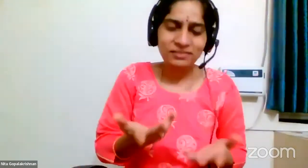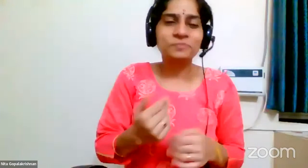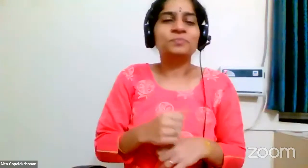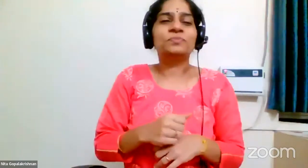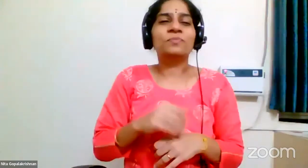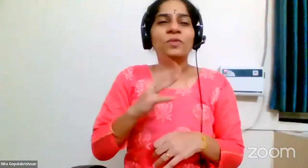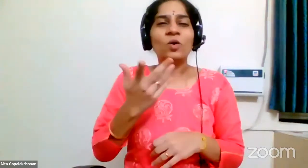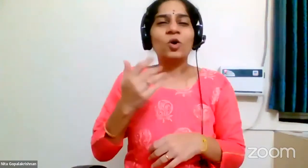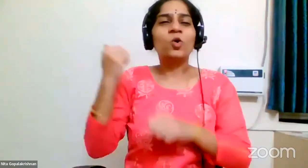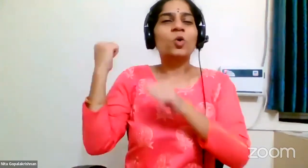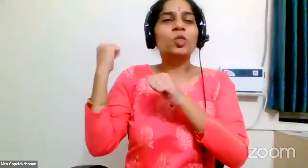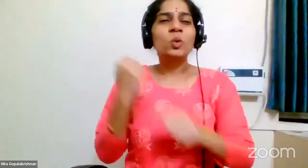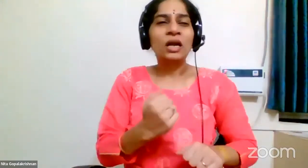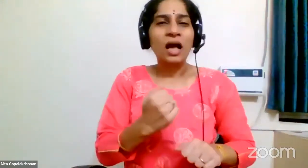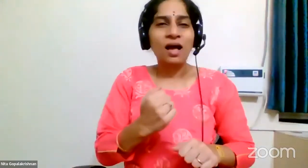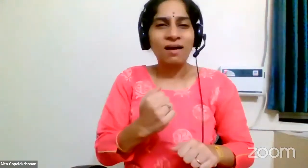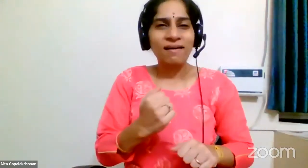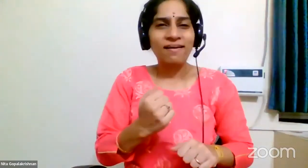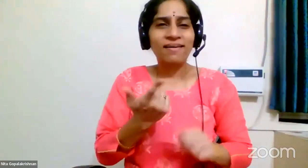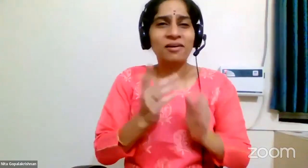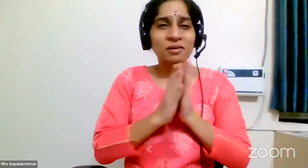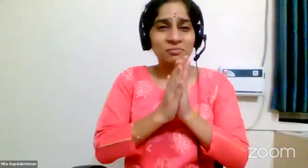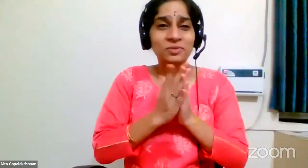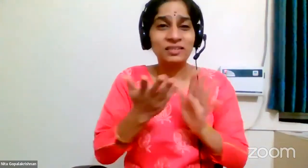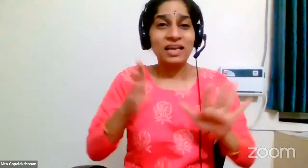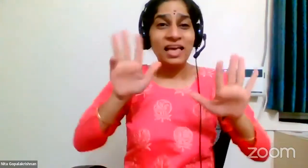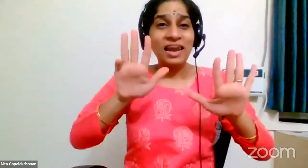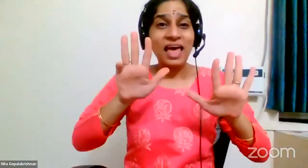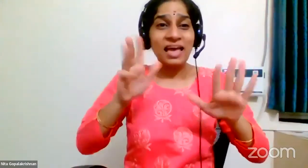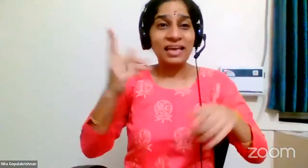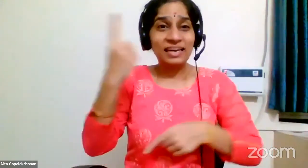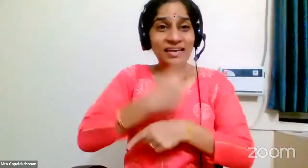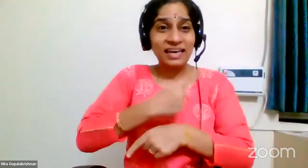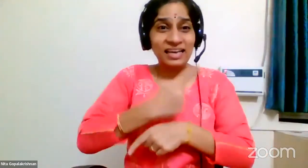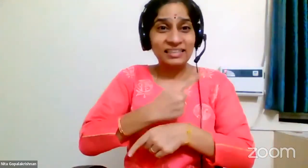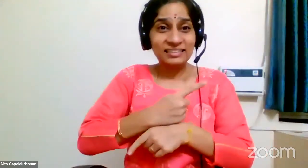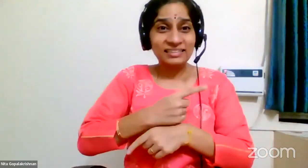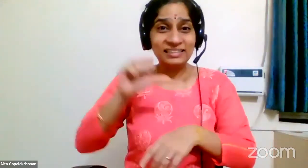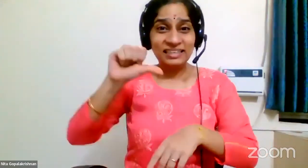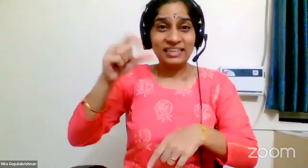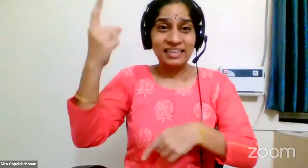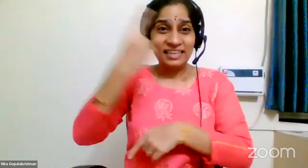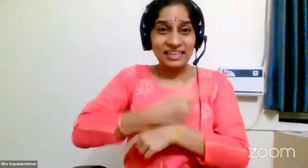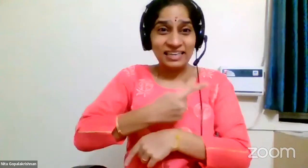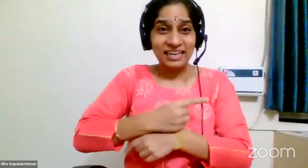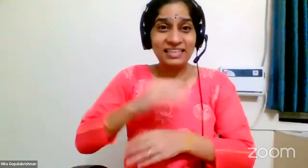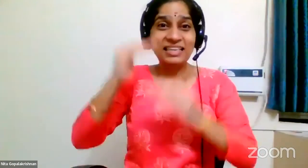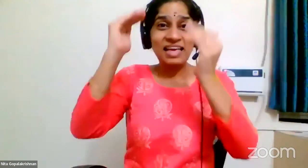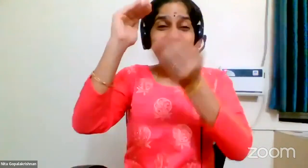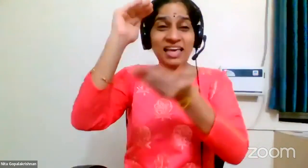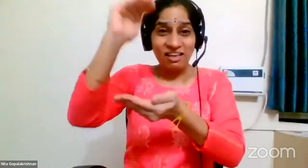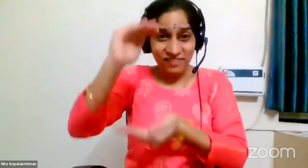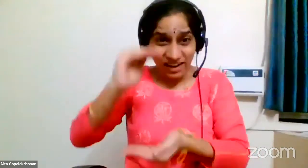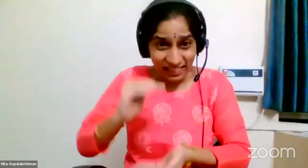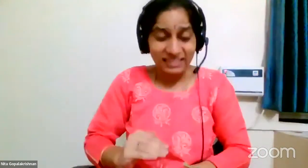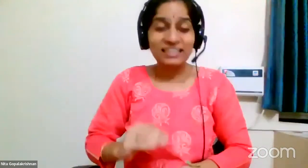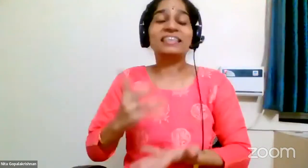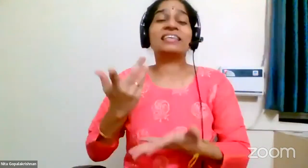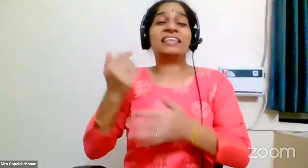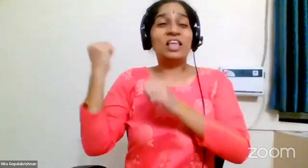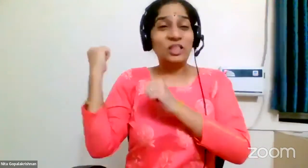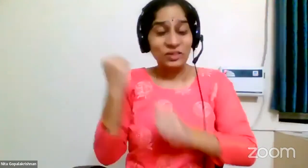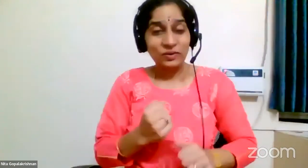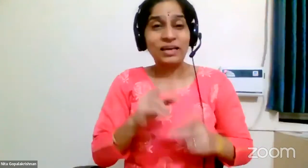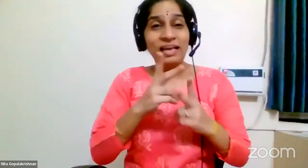तो माता रानी की पूजा करते हैं कि माँ मैं 9 दिन व्रत रखूंगा या रखूंगी, मुझे